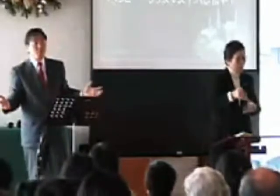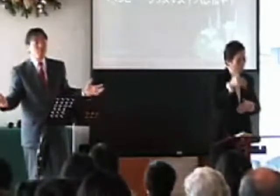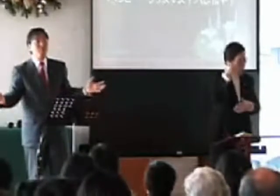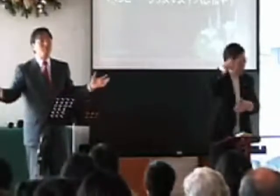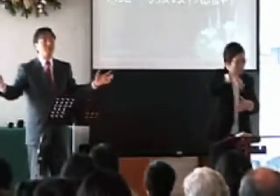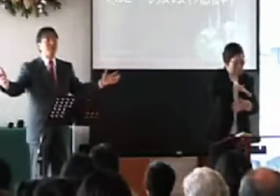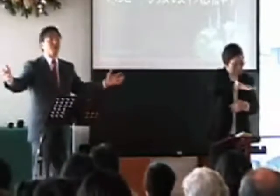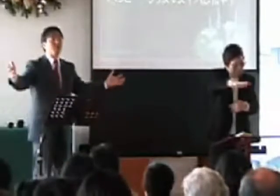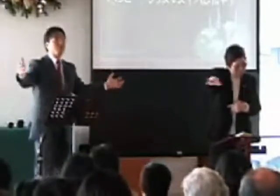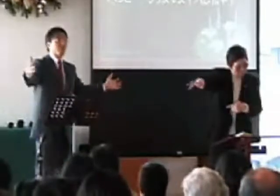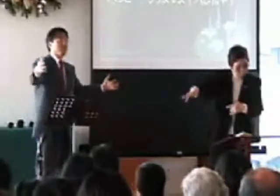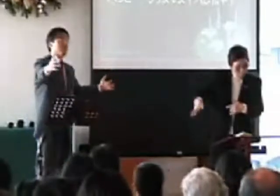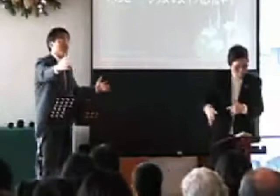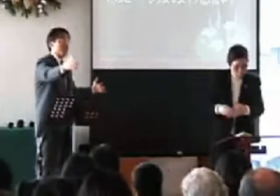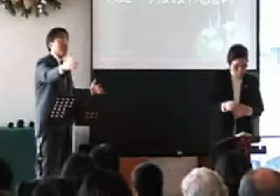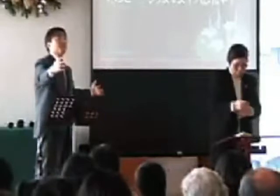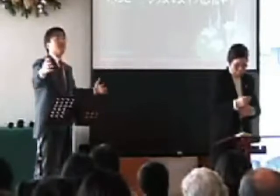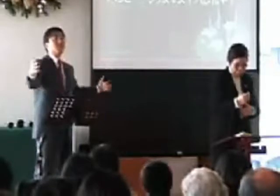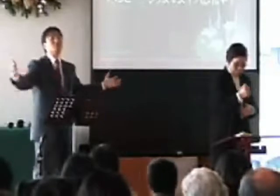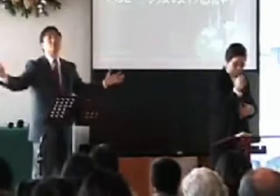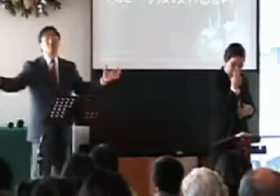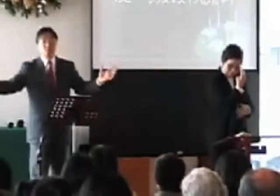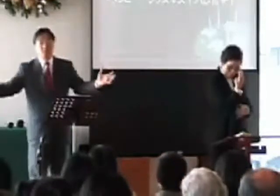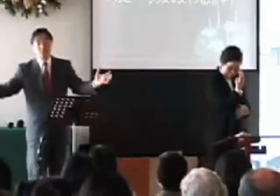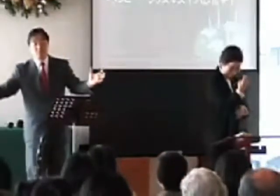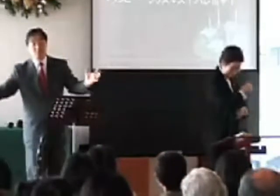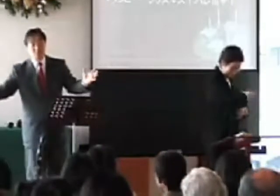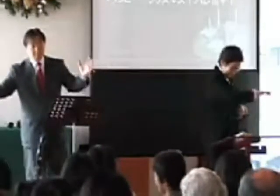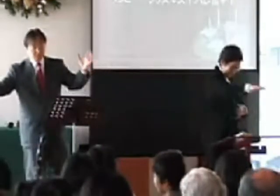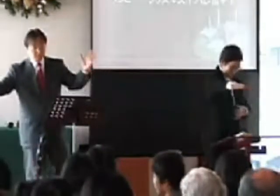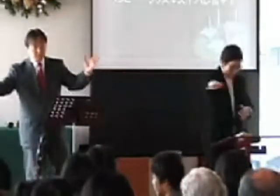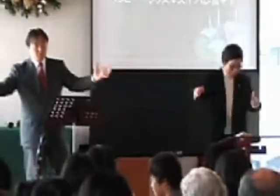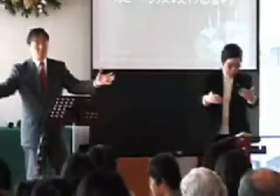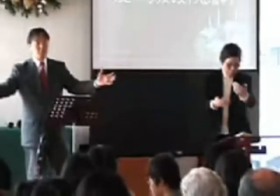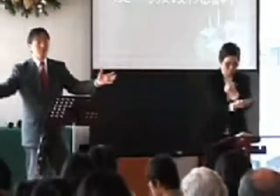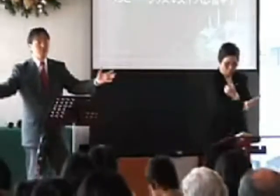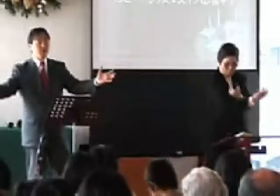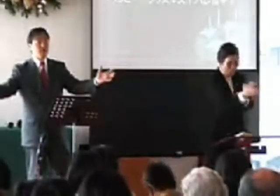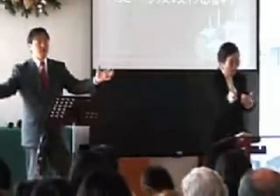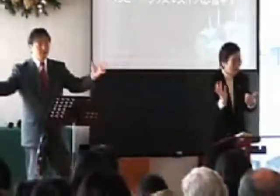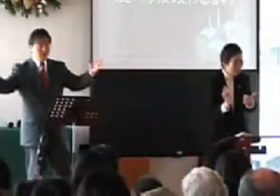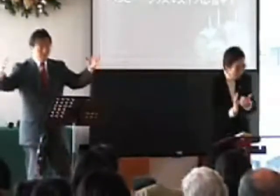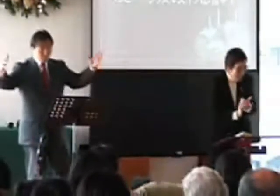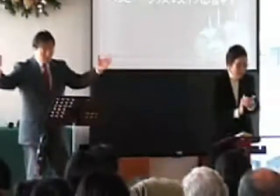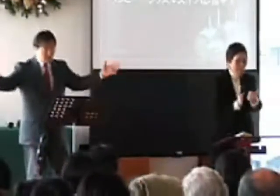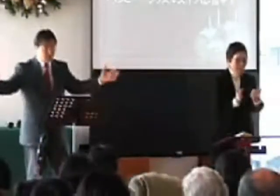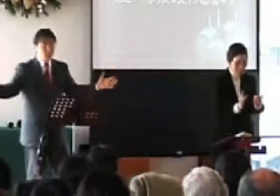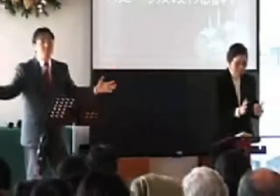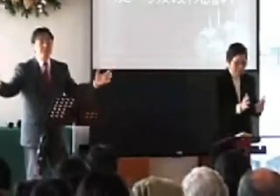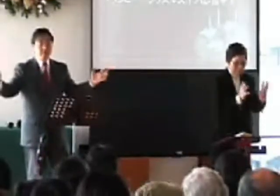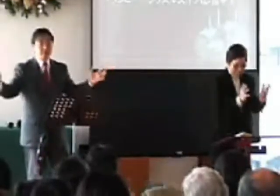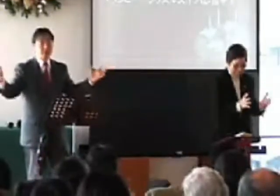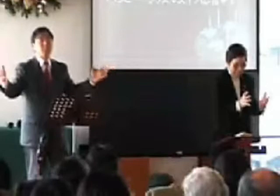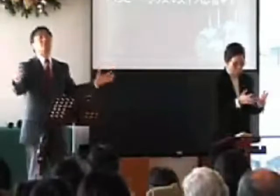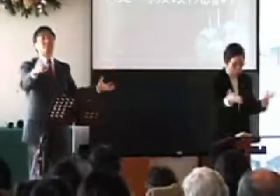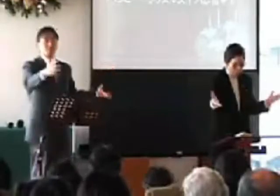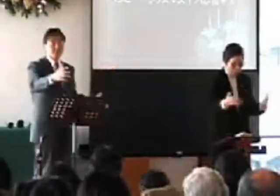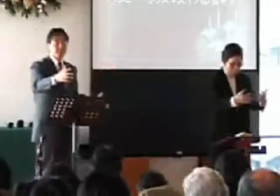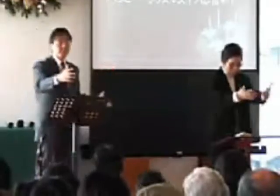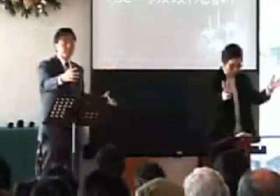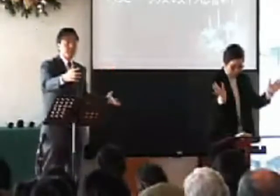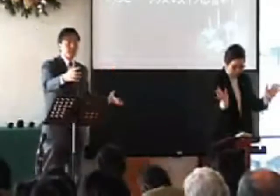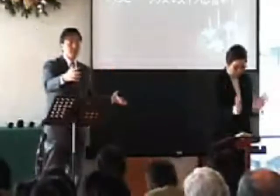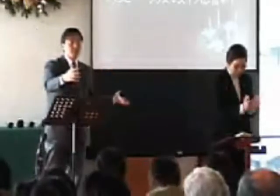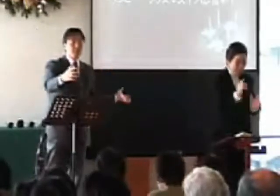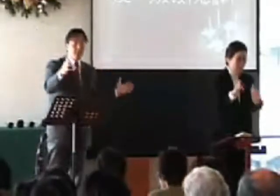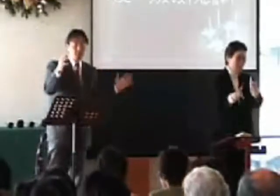がいっぱいいる時代ですからね。ですからもうおそらくその博士の周りに護衛がついてね、